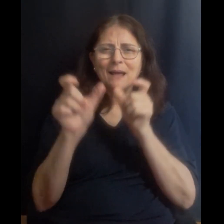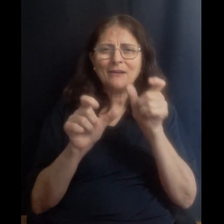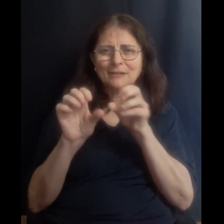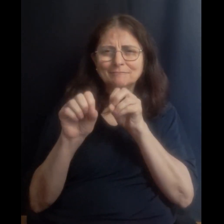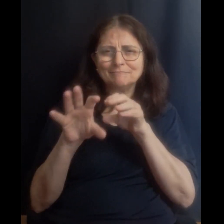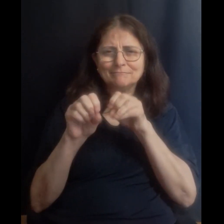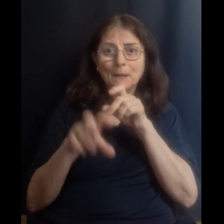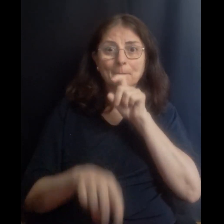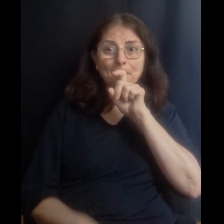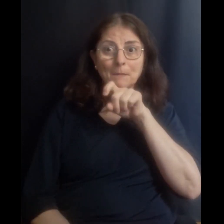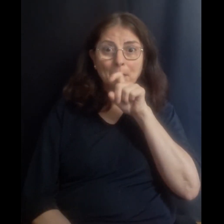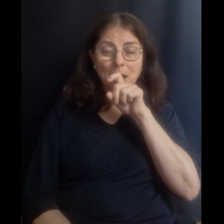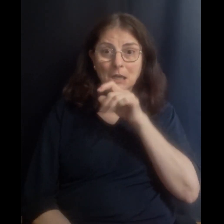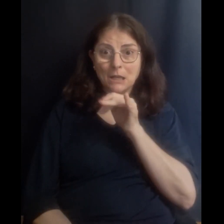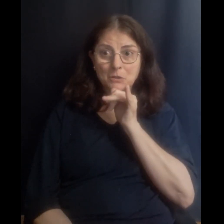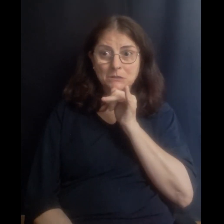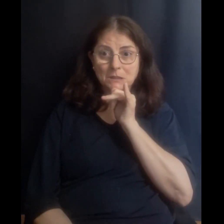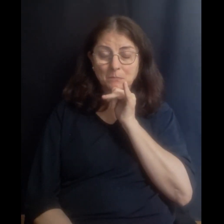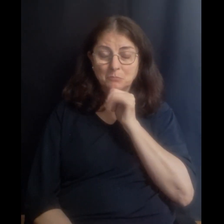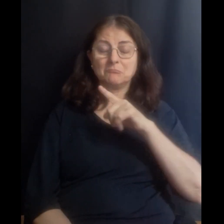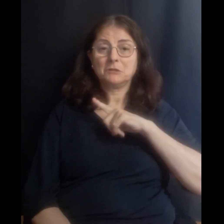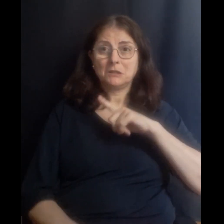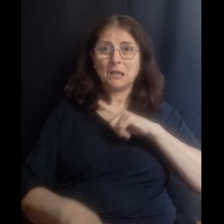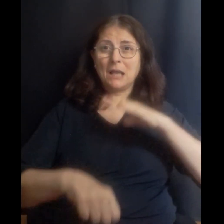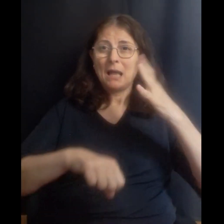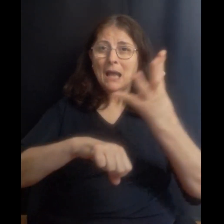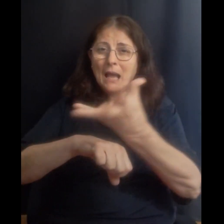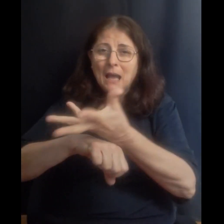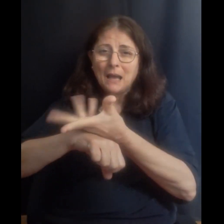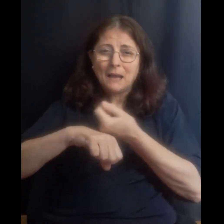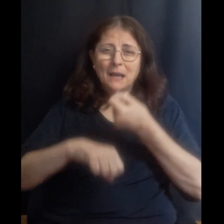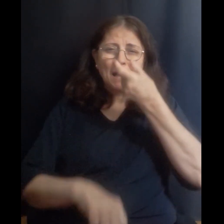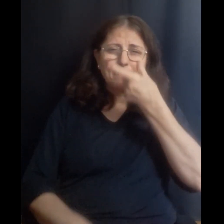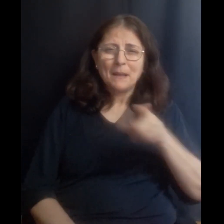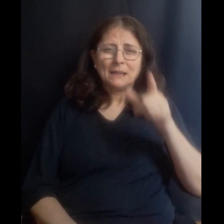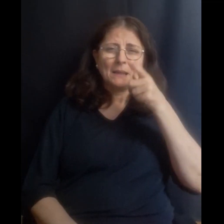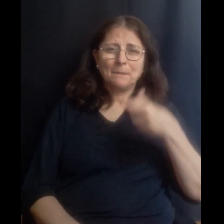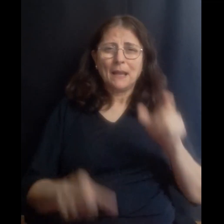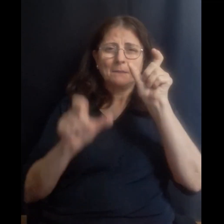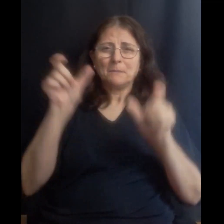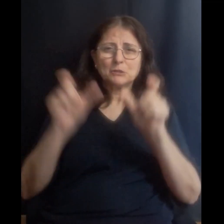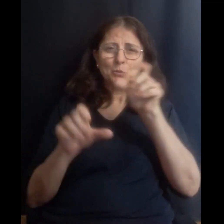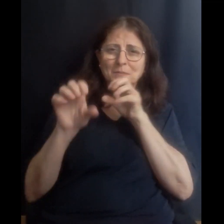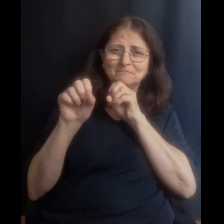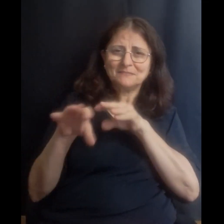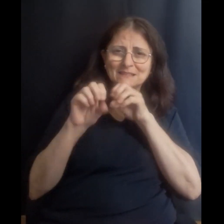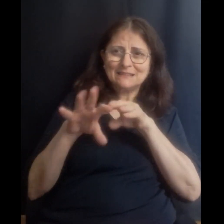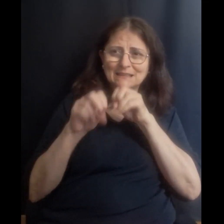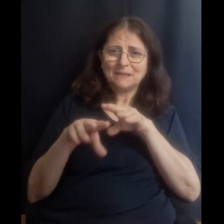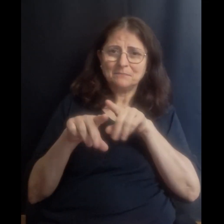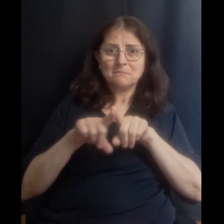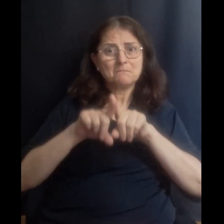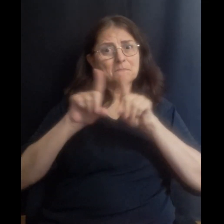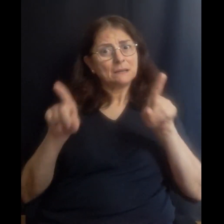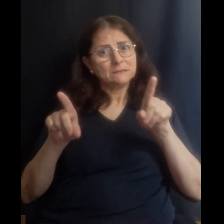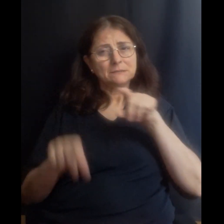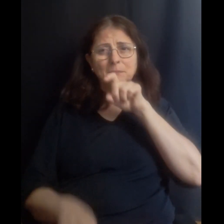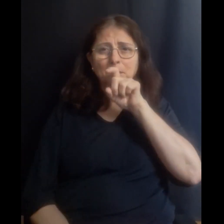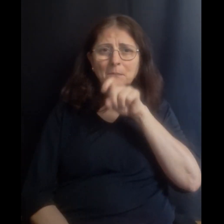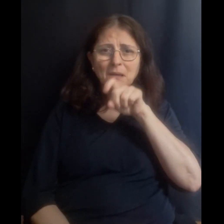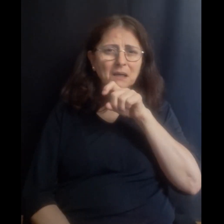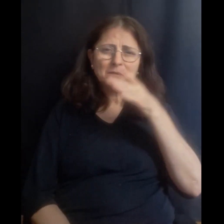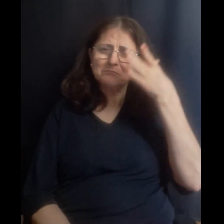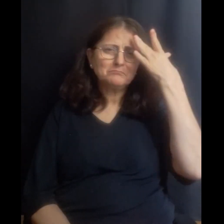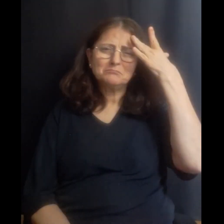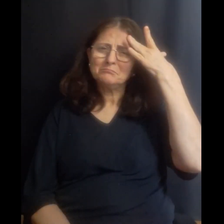palavras. Os papagaios, por exemplo, têm a habilidade de repetir o que as pessoas lhes ensinam, mas eles não